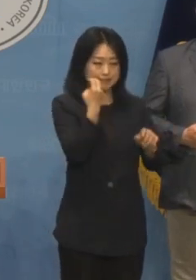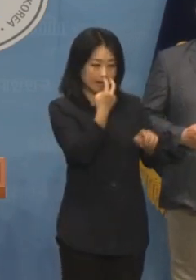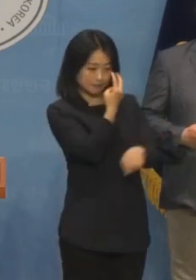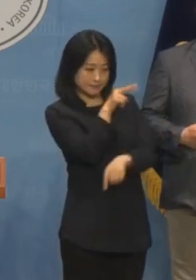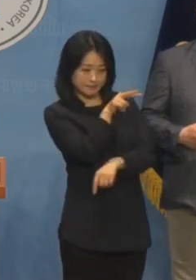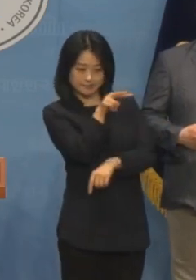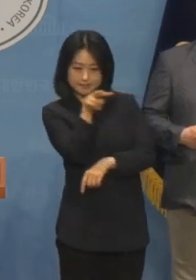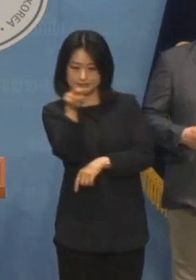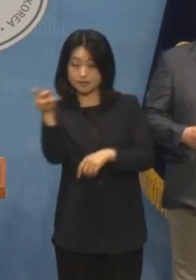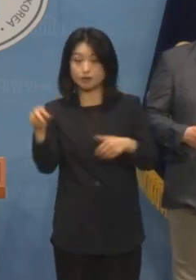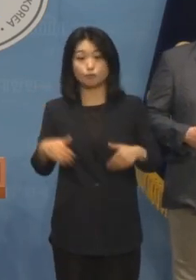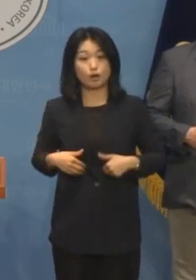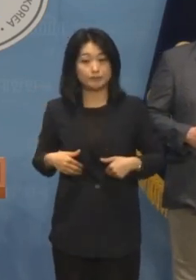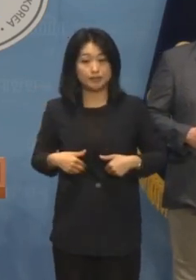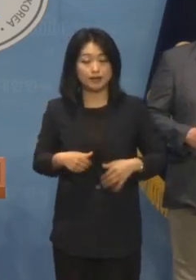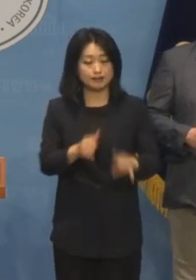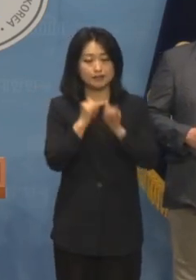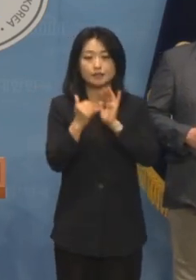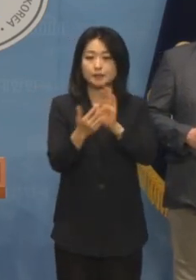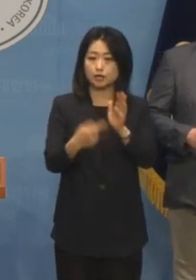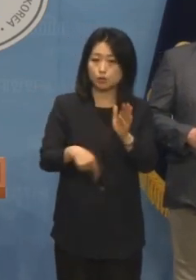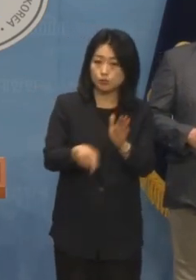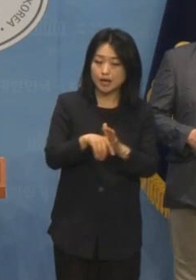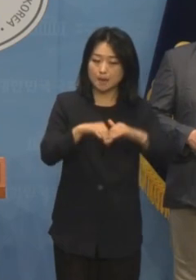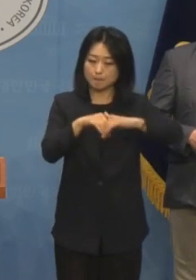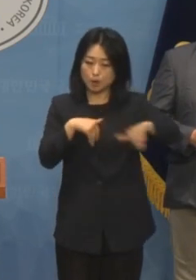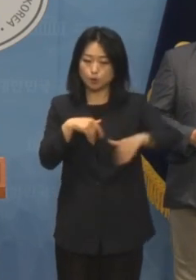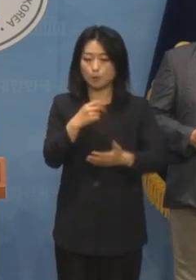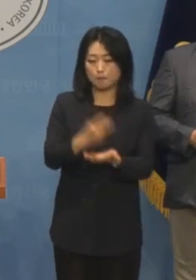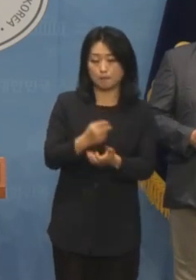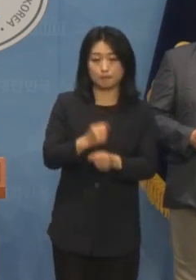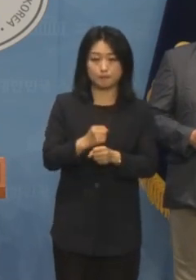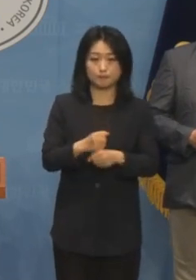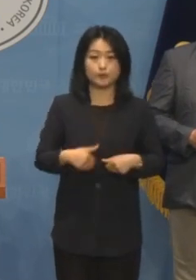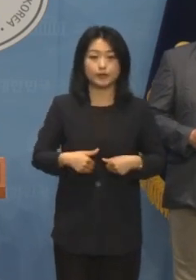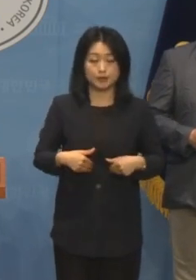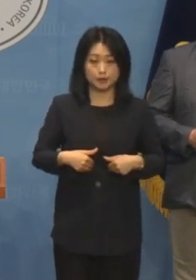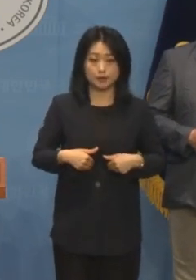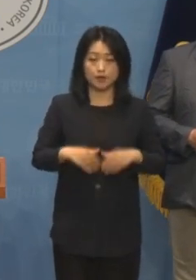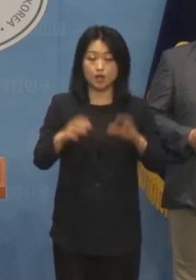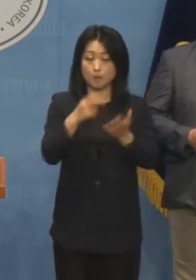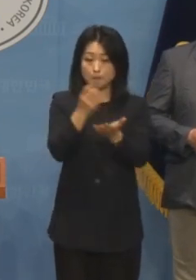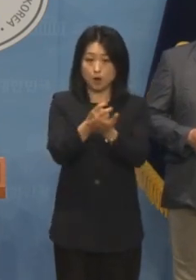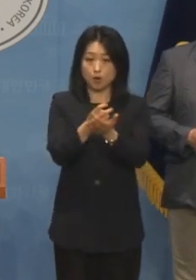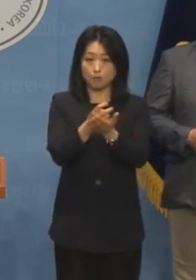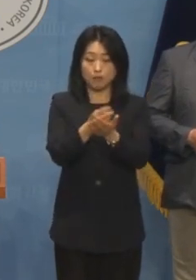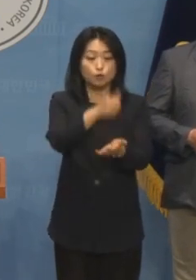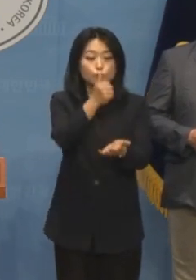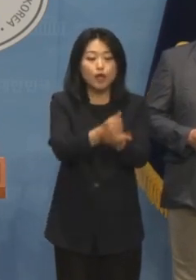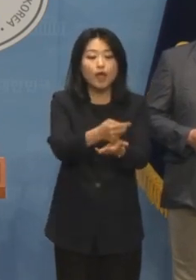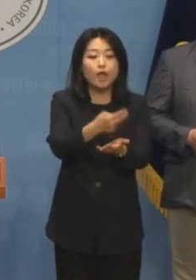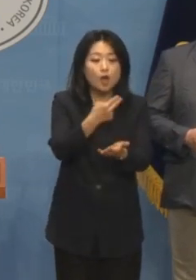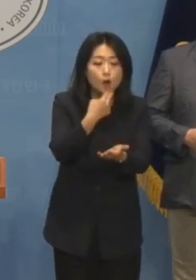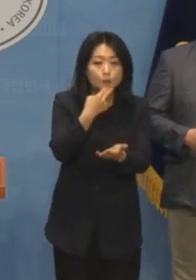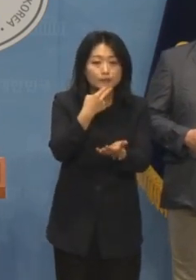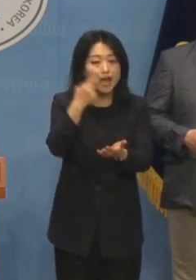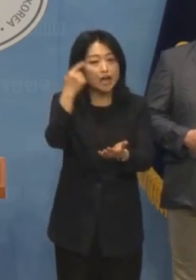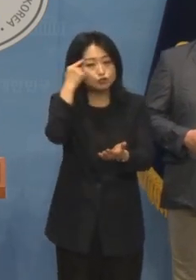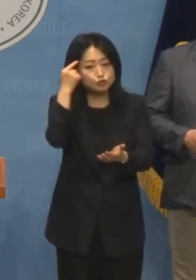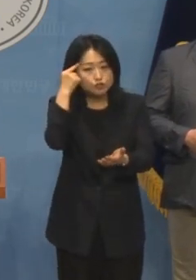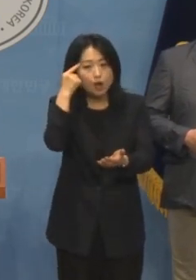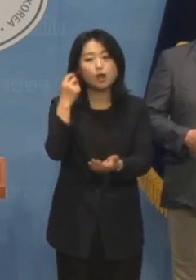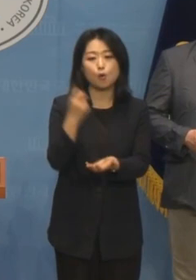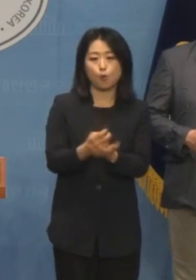합니다. 더 이상의 자살을 막기 위한 별도의 법률 제정도 필요합니다. 헌법상의 무죄 추정의 원칙이나 형법상의